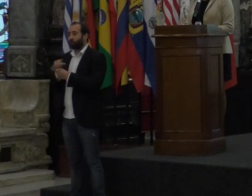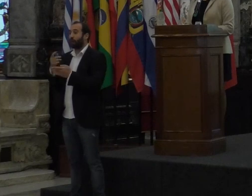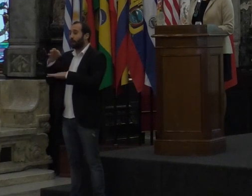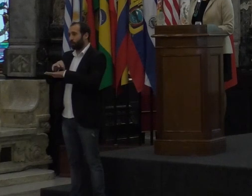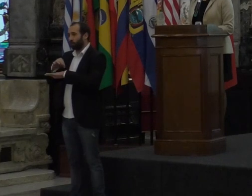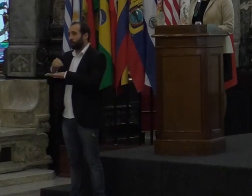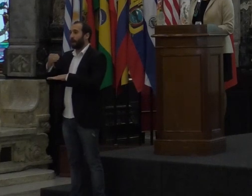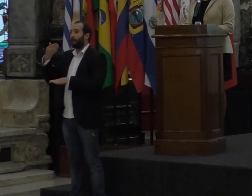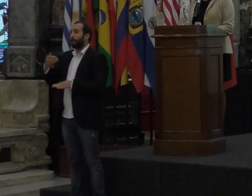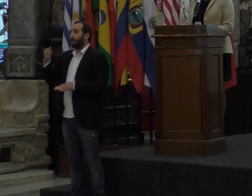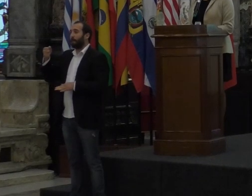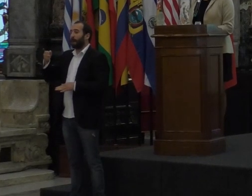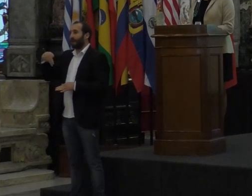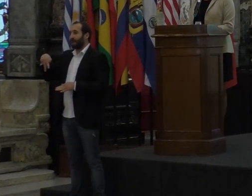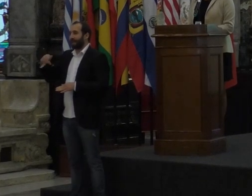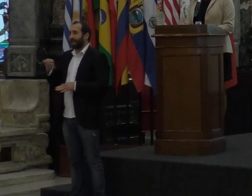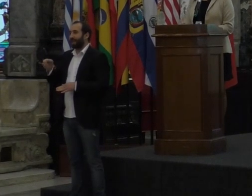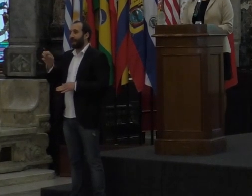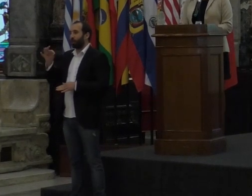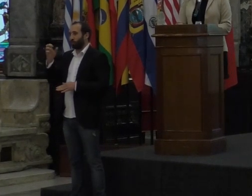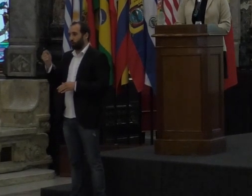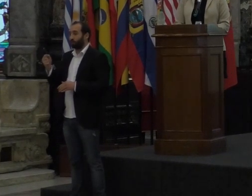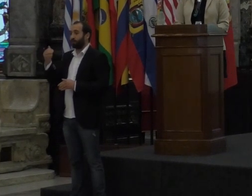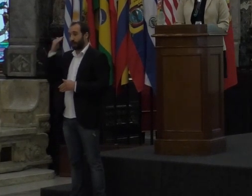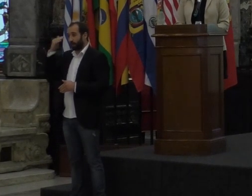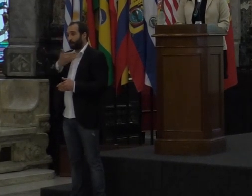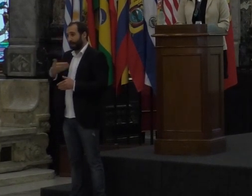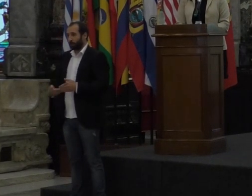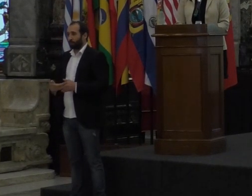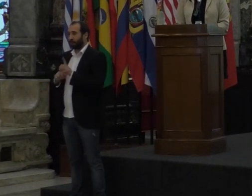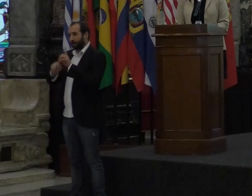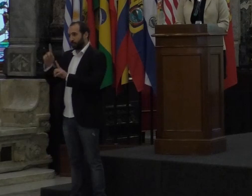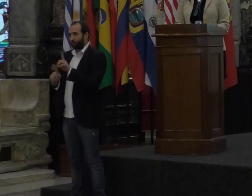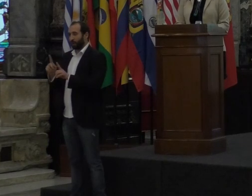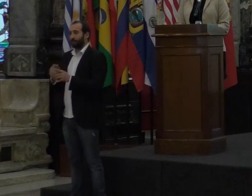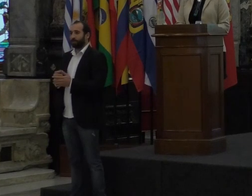María José Bañato, decana de la Facultad de Psicología.